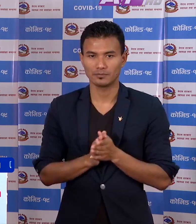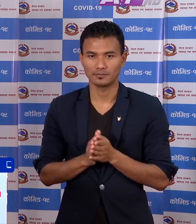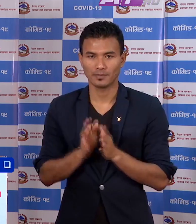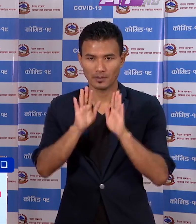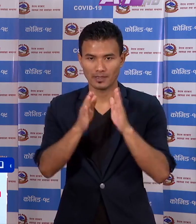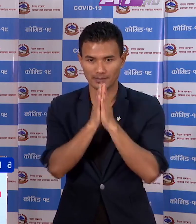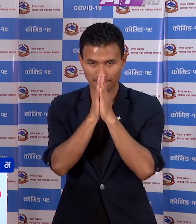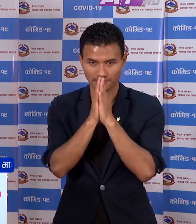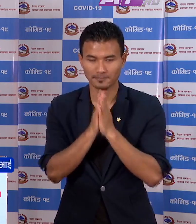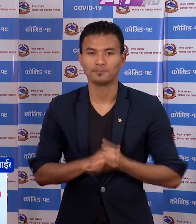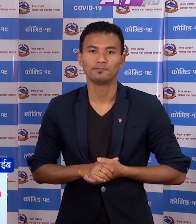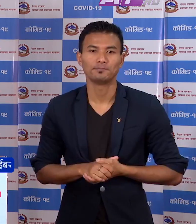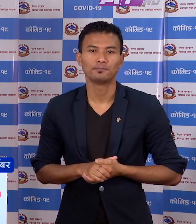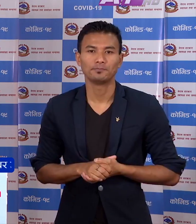धन्यवाद नमस्कार